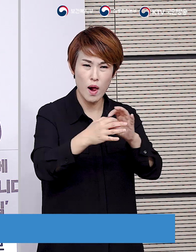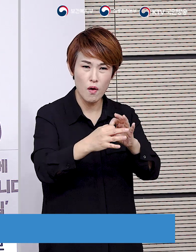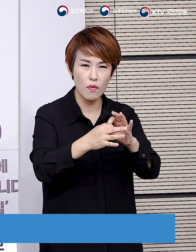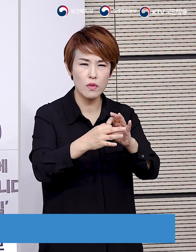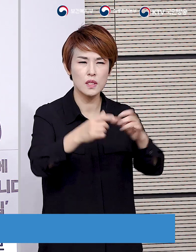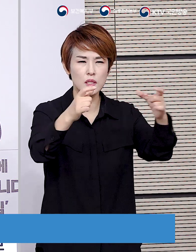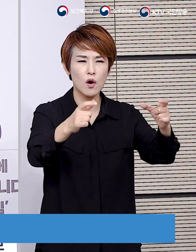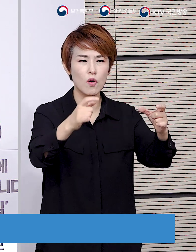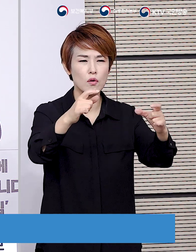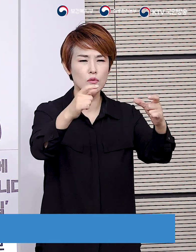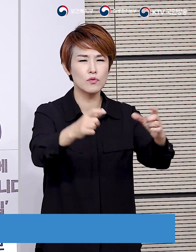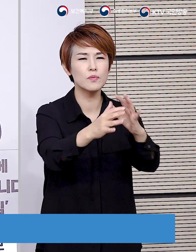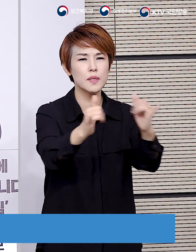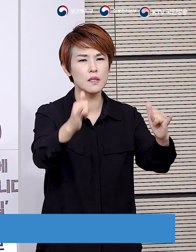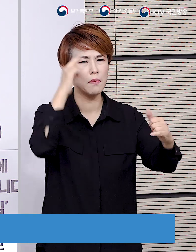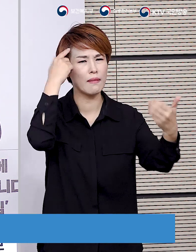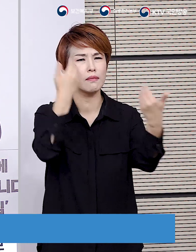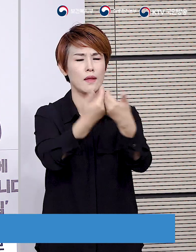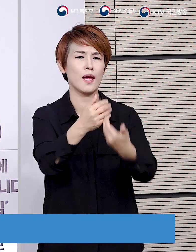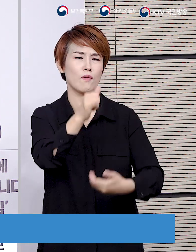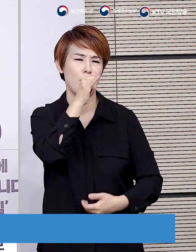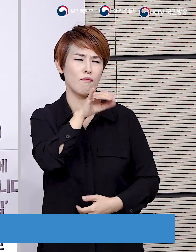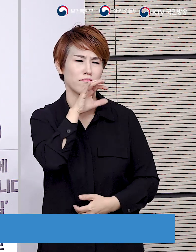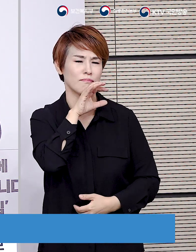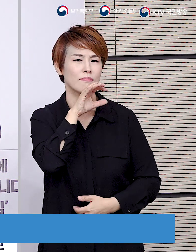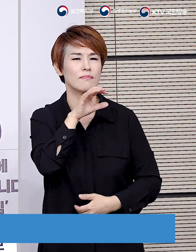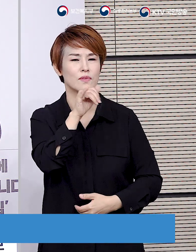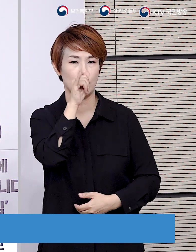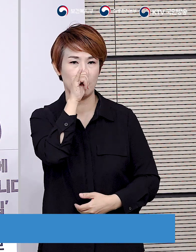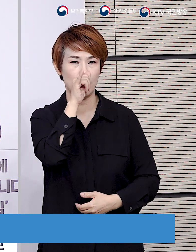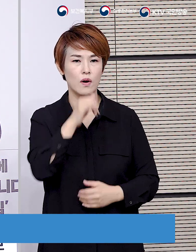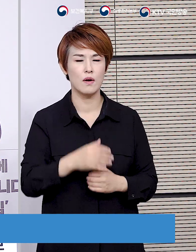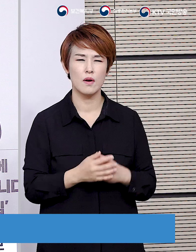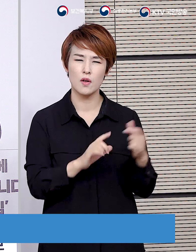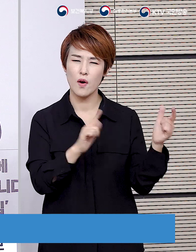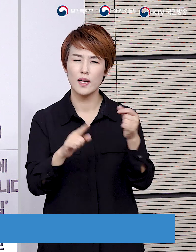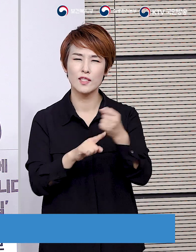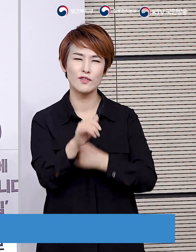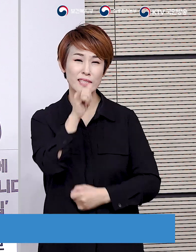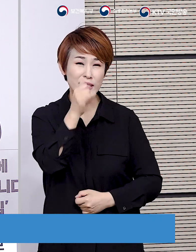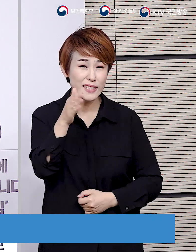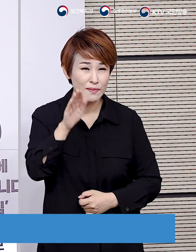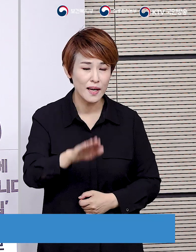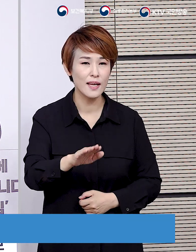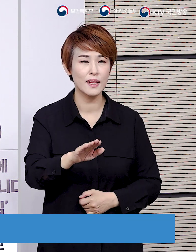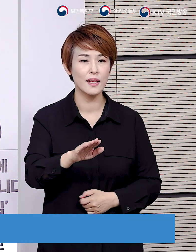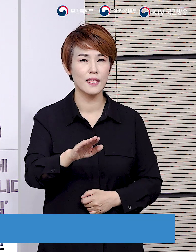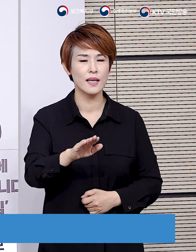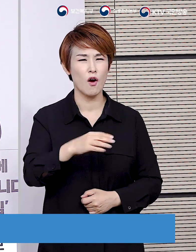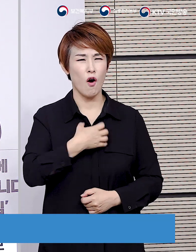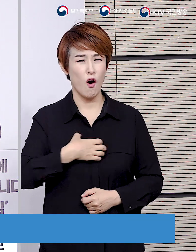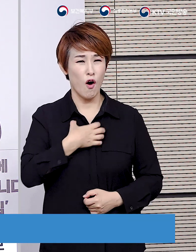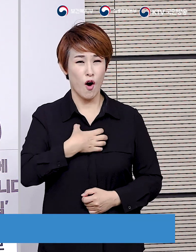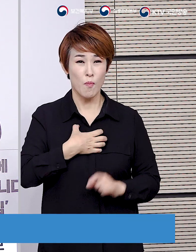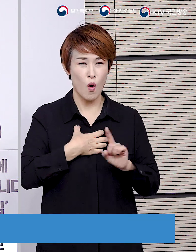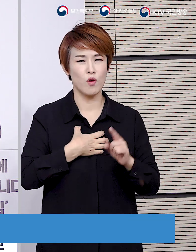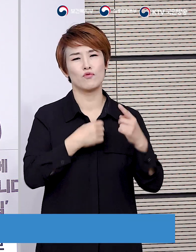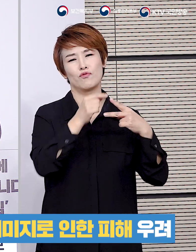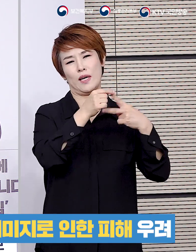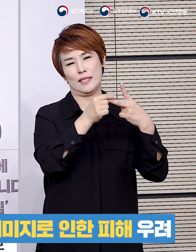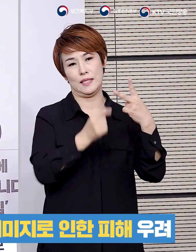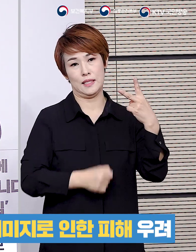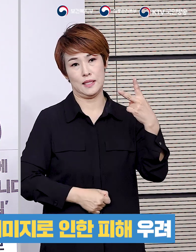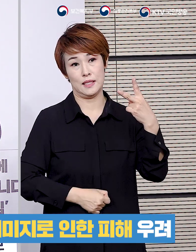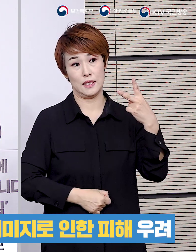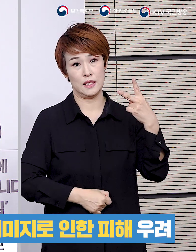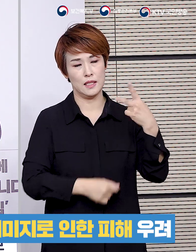지역 주민들의 반대 그리고 특히 여러 가지 이유가 있겠습니다만 아마 가장 대표적인 그 우려는